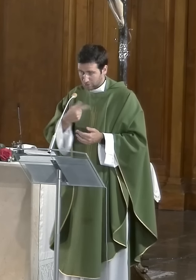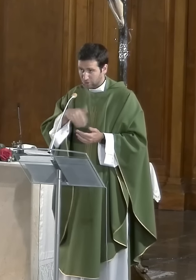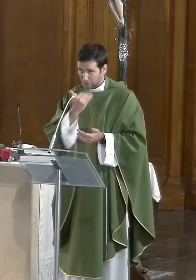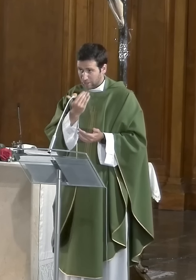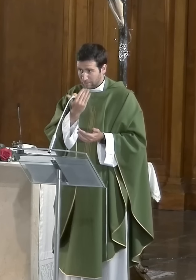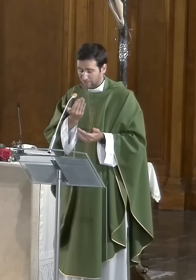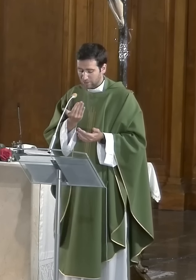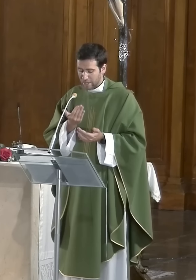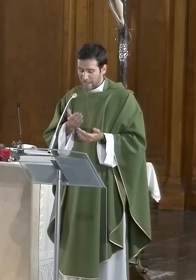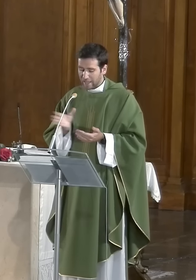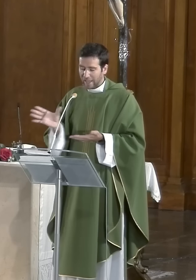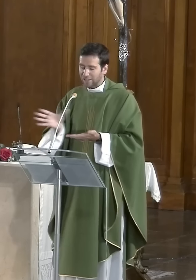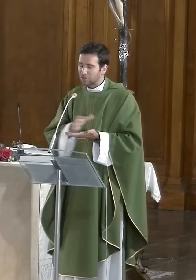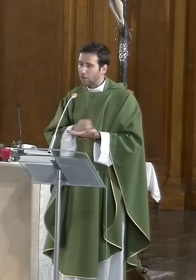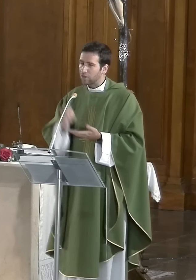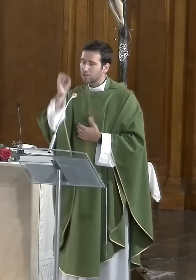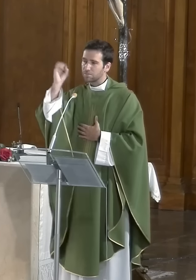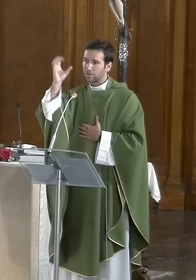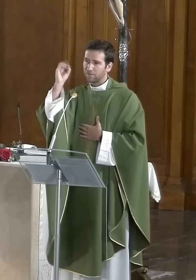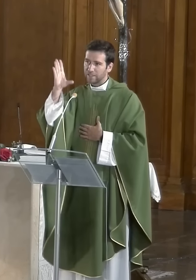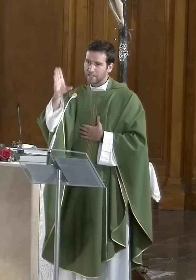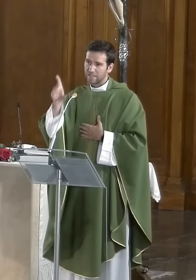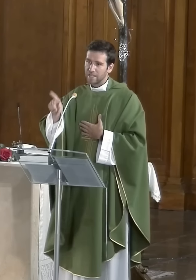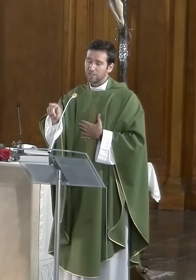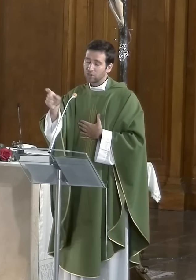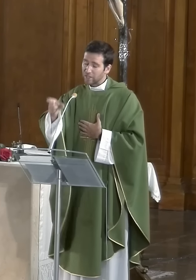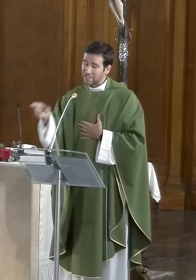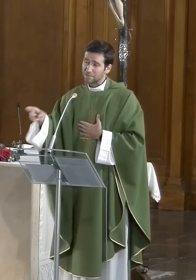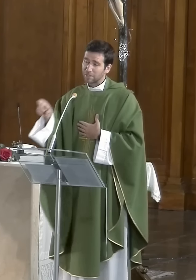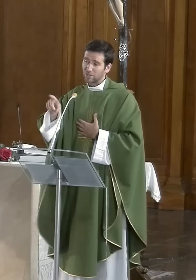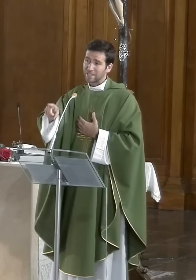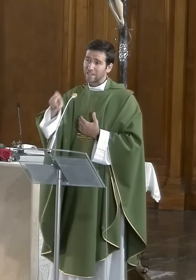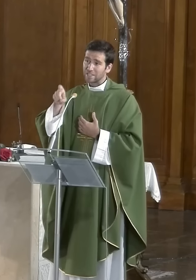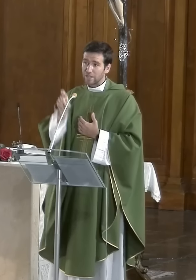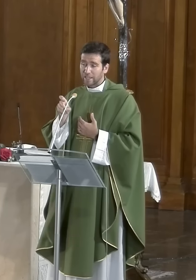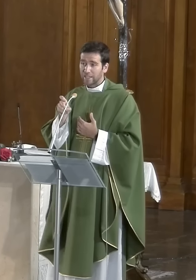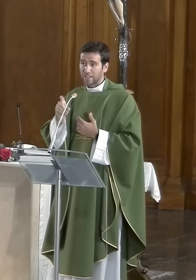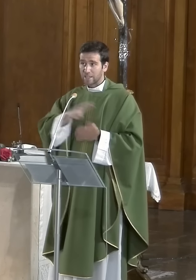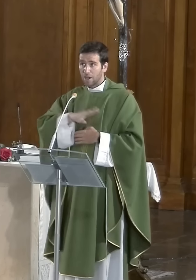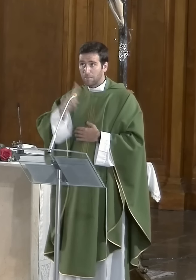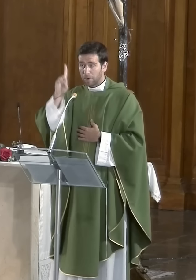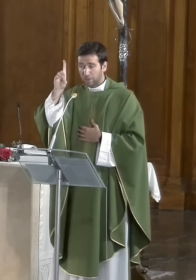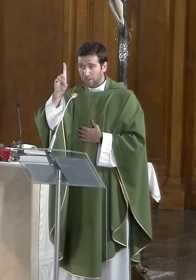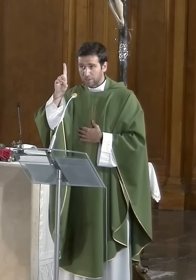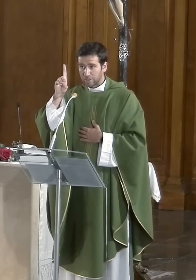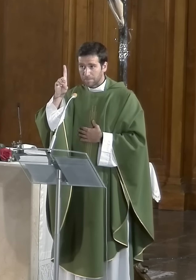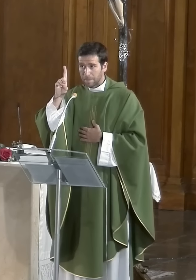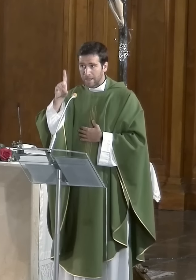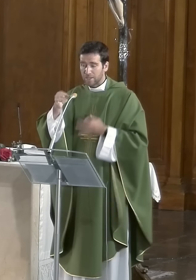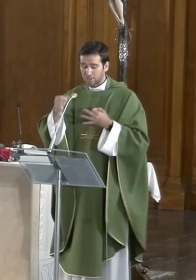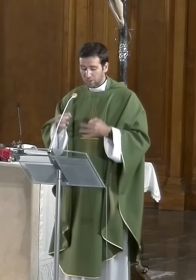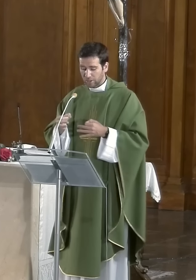nosotros sabemos, que todos los profetas, todas esas personas que han sido elegidas por Dios, son los